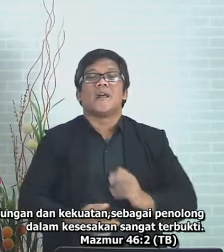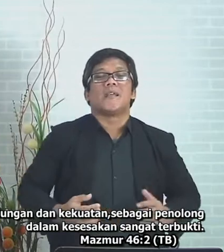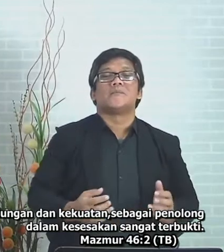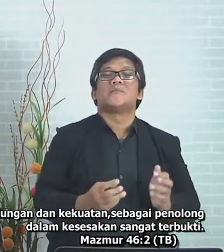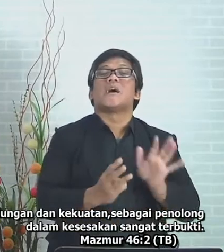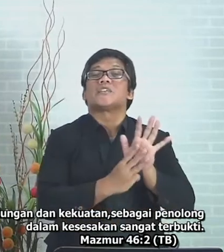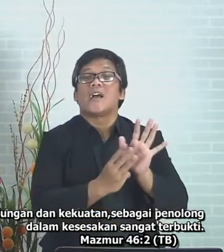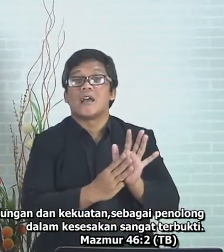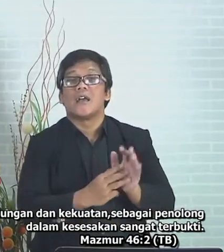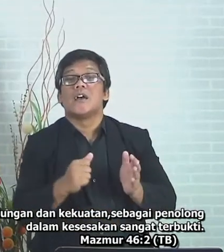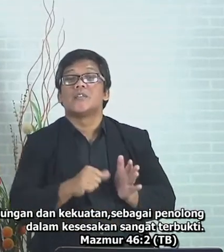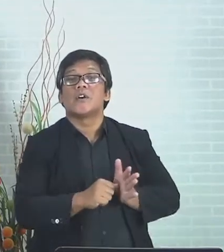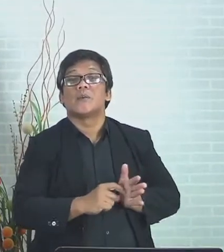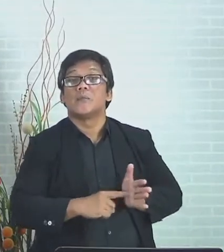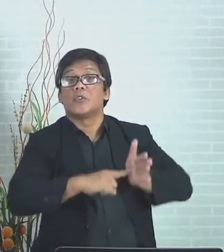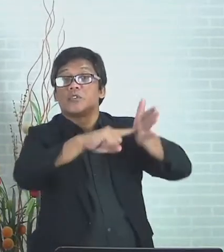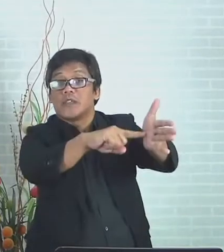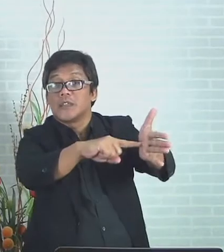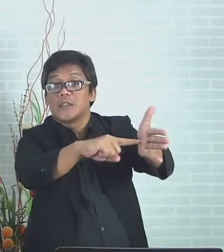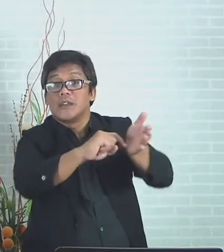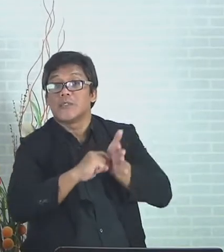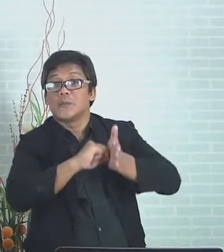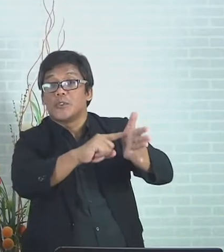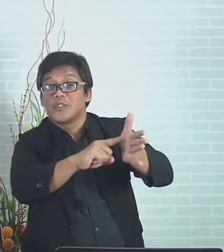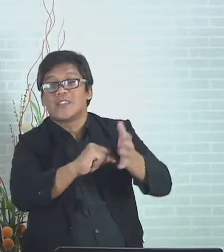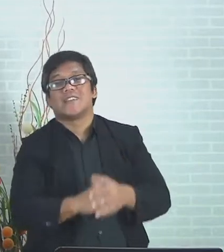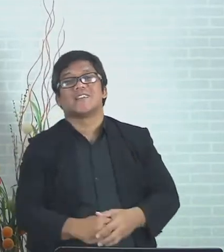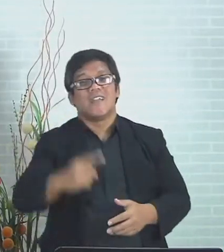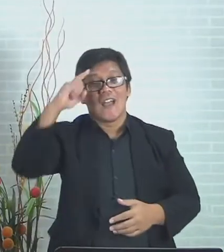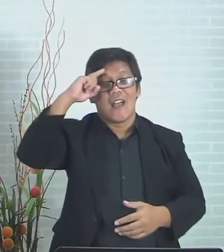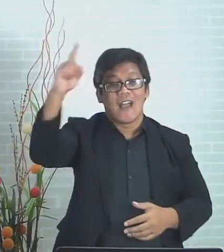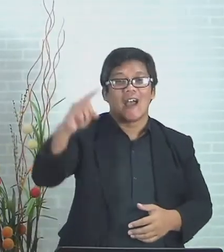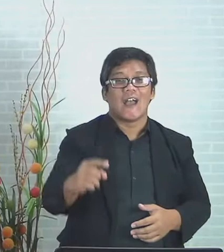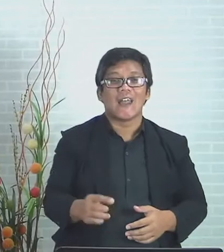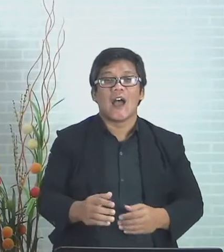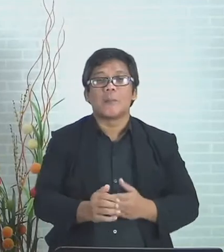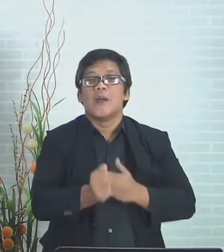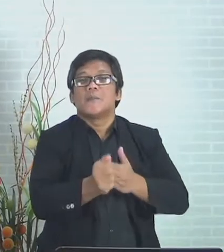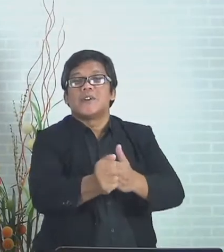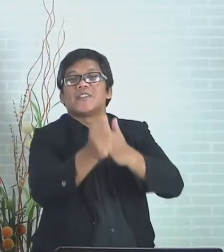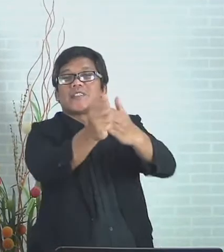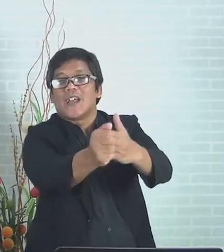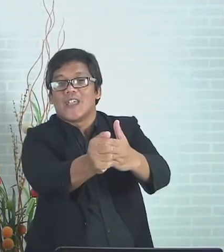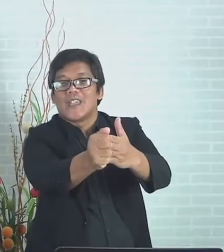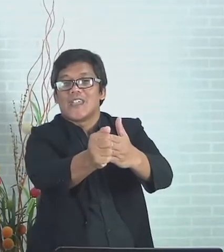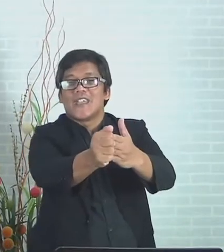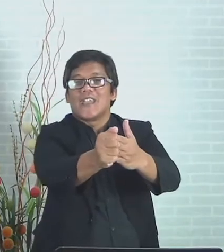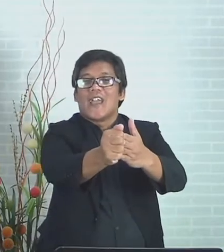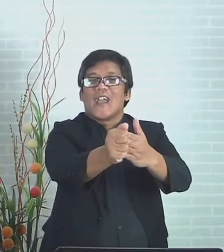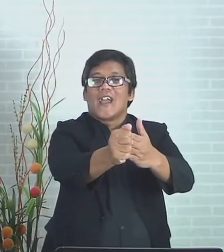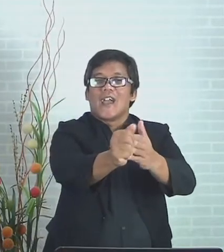terbukti ya Sur bahkan sudah terbukti bahwa Allah itu menyertai kita menolong kita